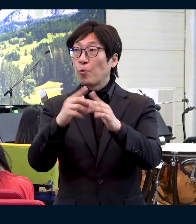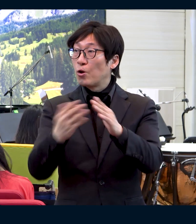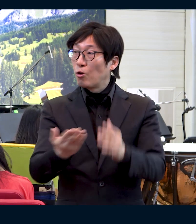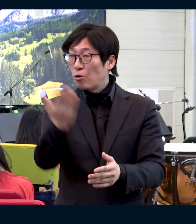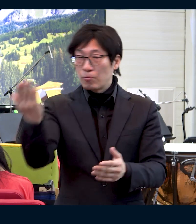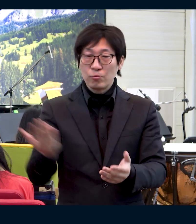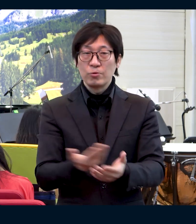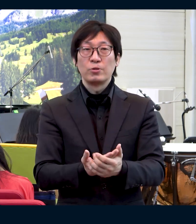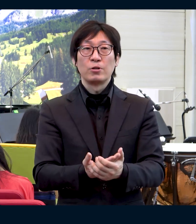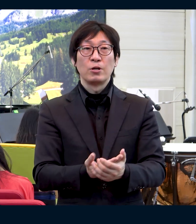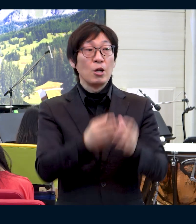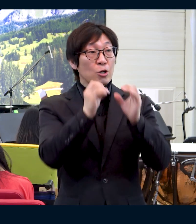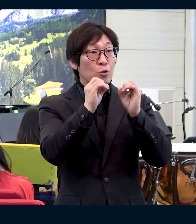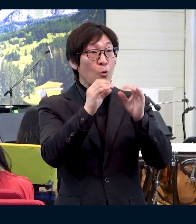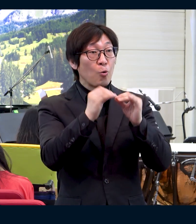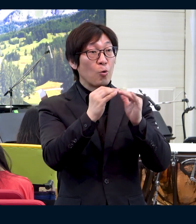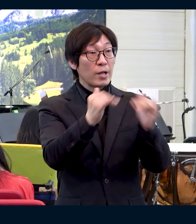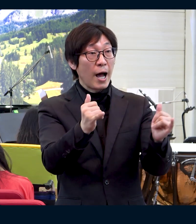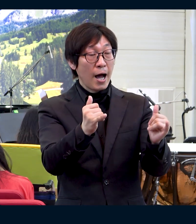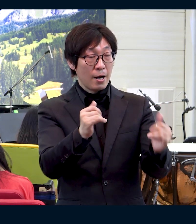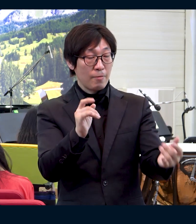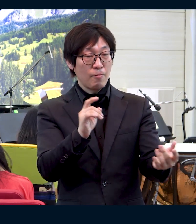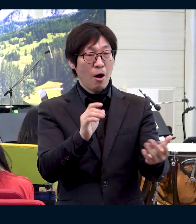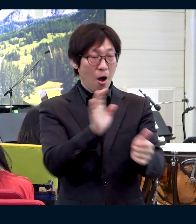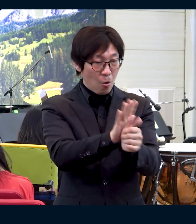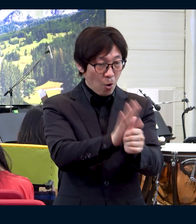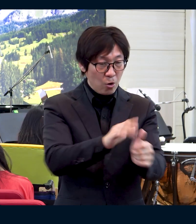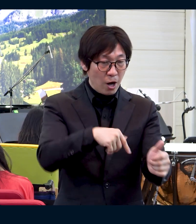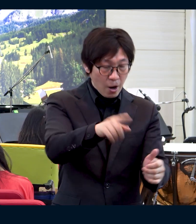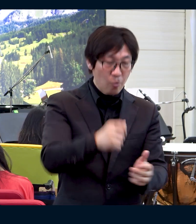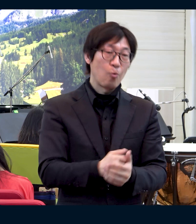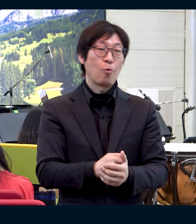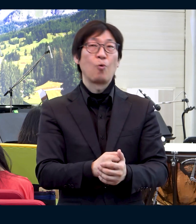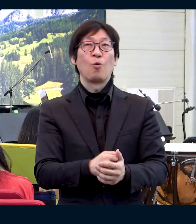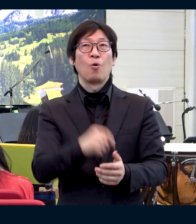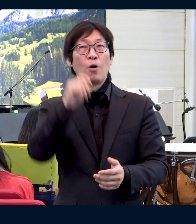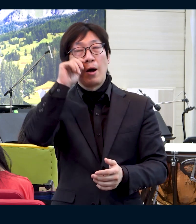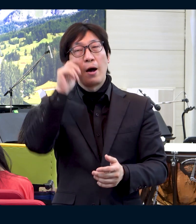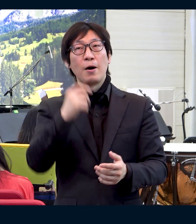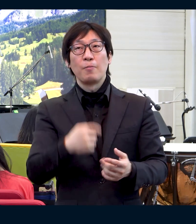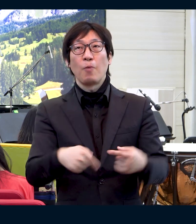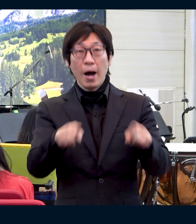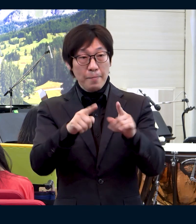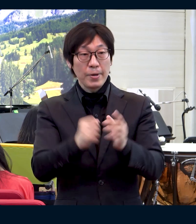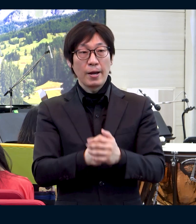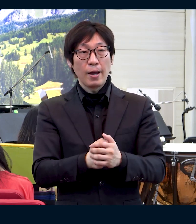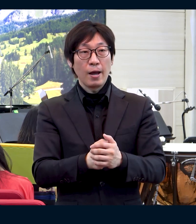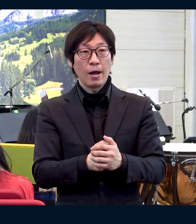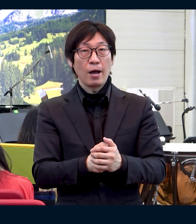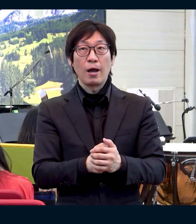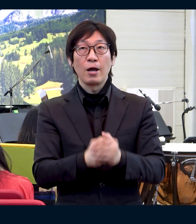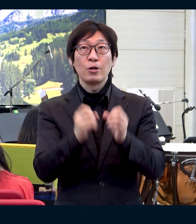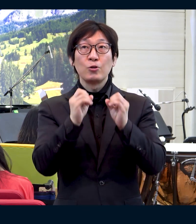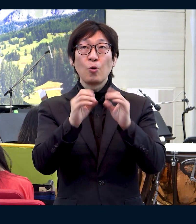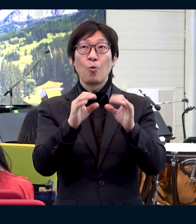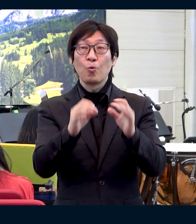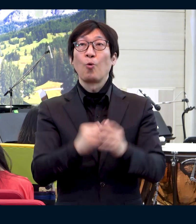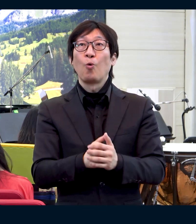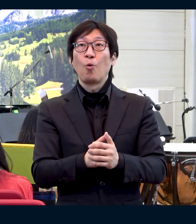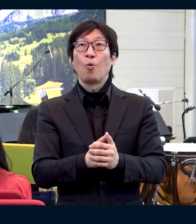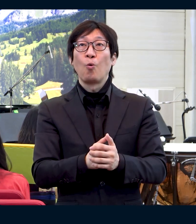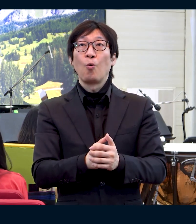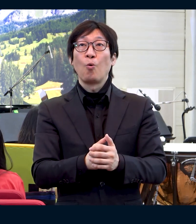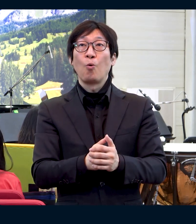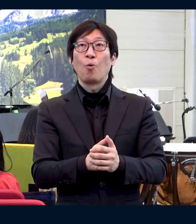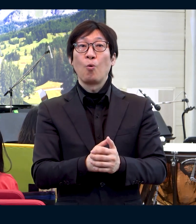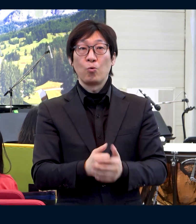성도들은요, 어떤 선교지에 가서도 선교사님들을 도우며 지원하며 함께 선교할 수 있는 그런